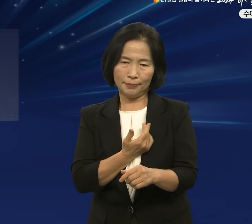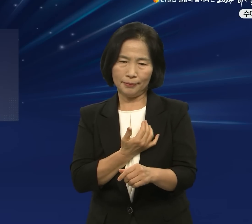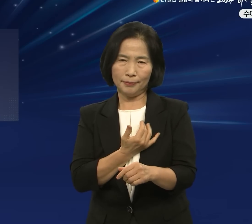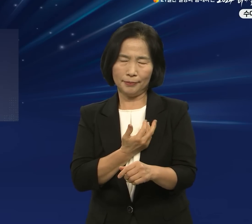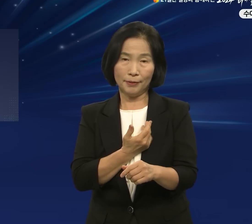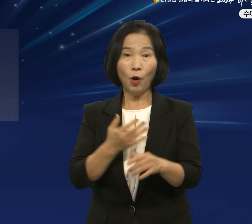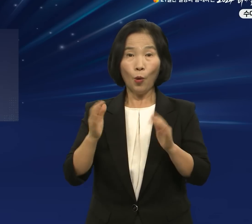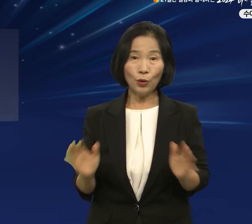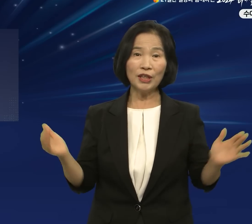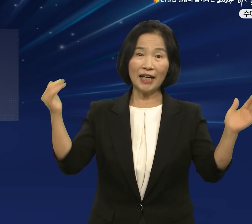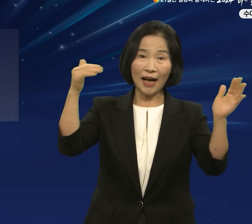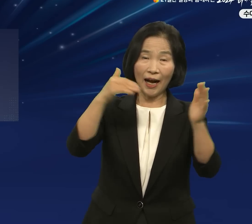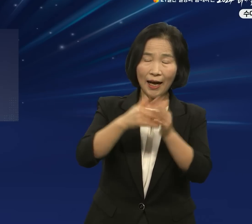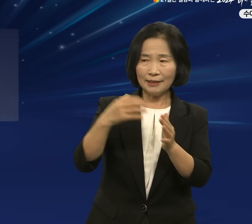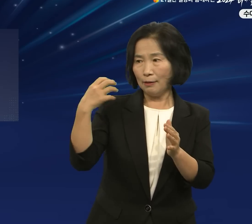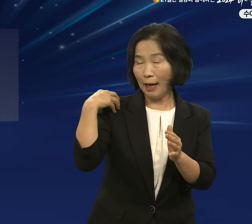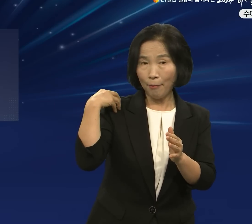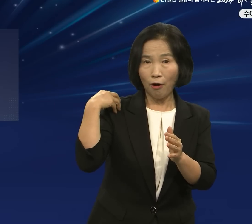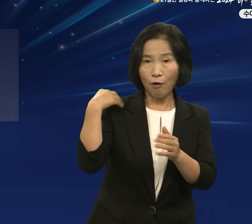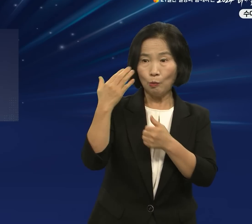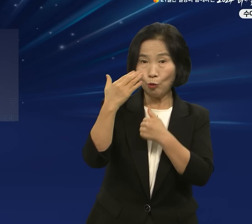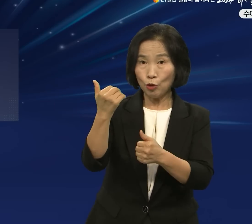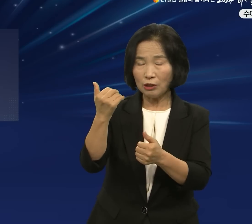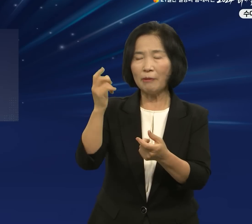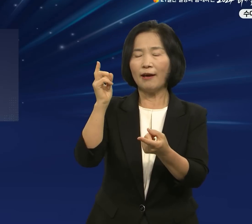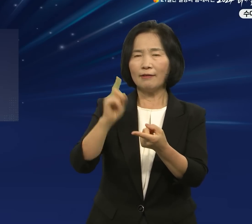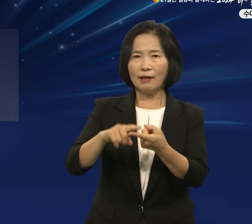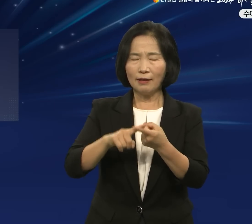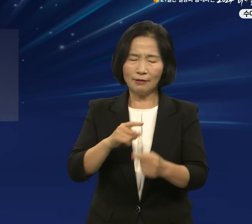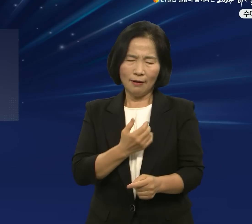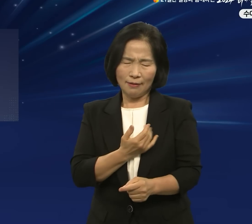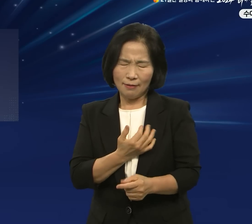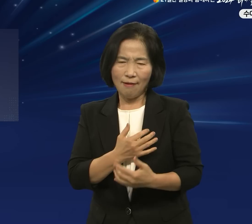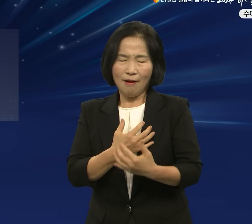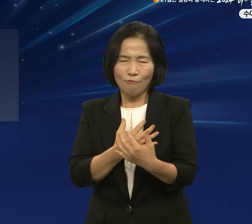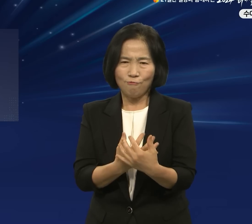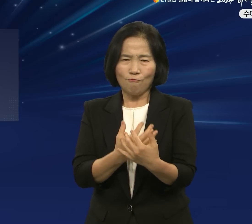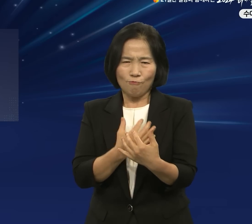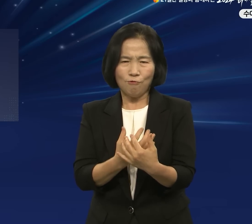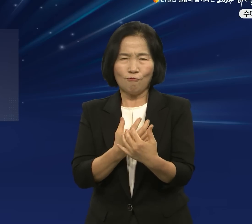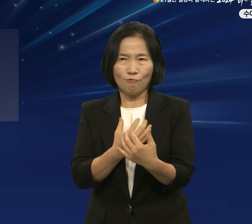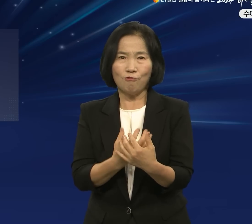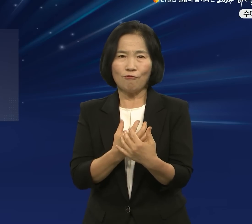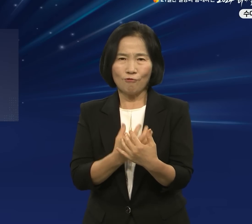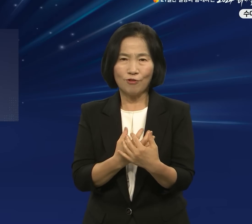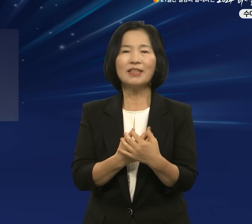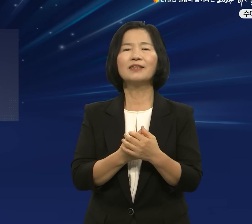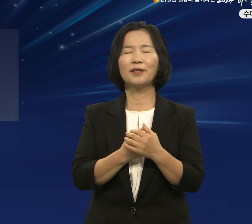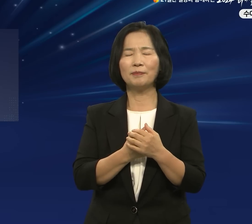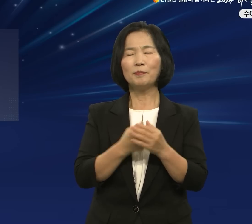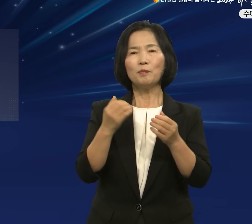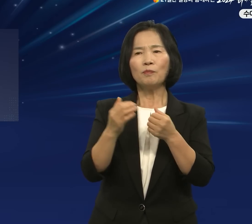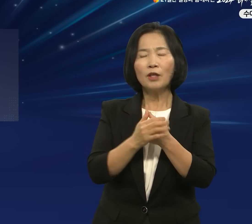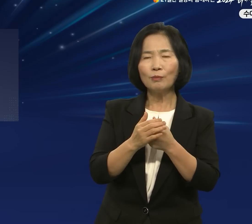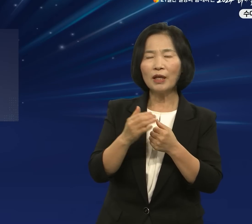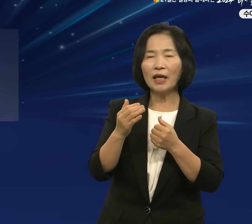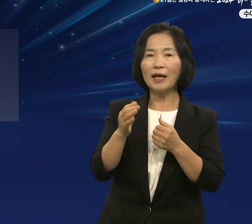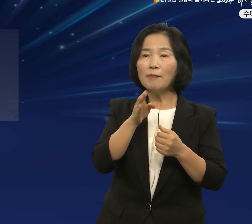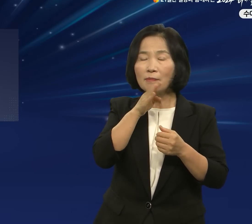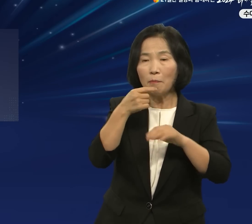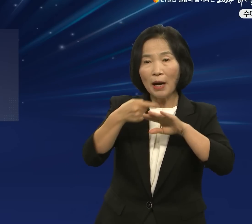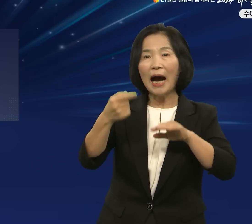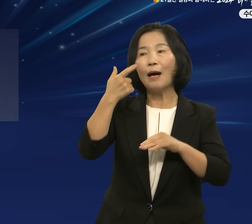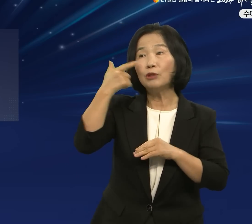오늘 이 시간까지 뛰고 있습니다. 아버지한테 말씀을 드렸습니다. 아버지, 제가 언젠가는